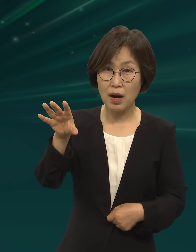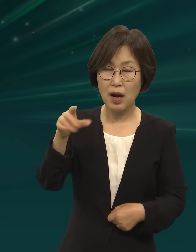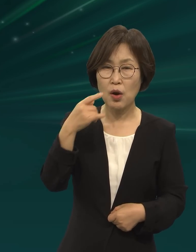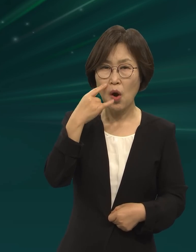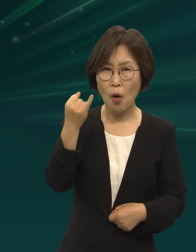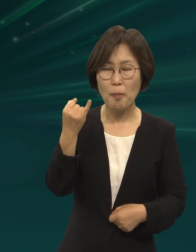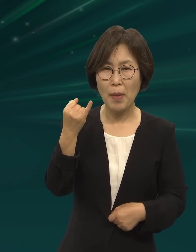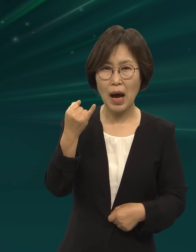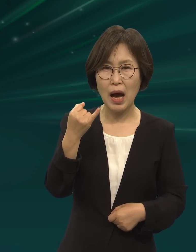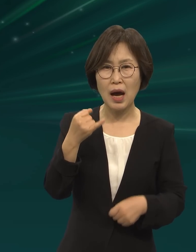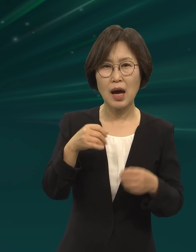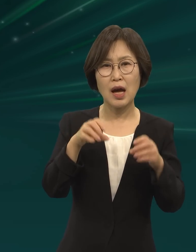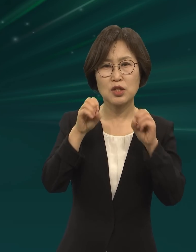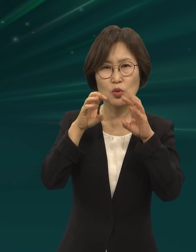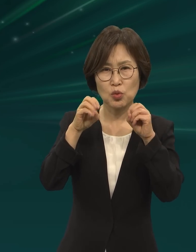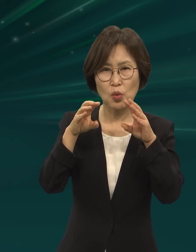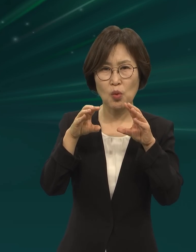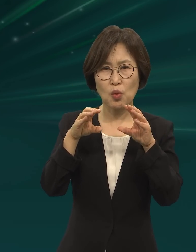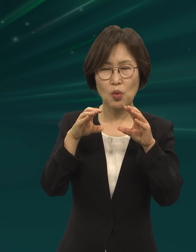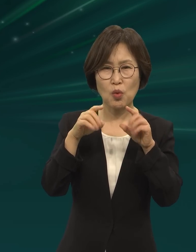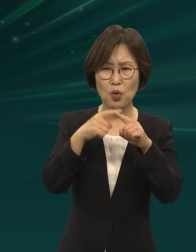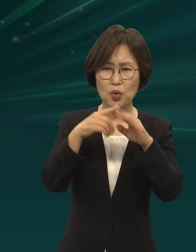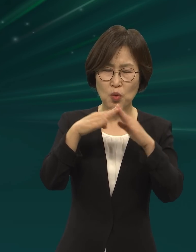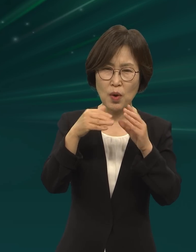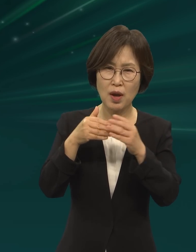저는 이게 또 무슨 말입니까?